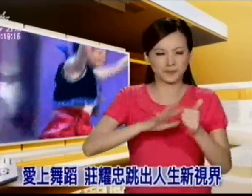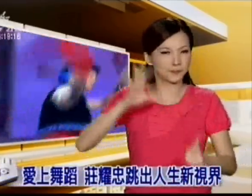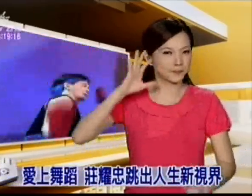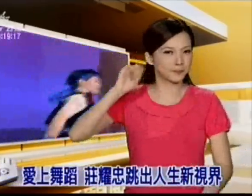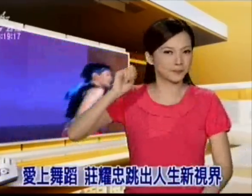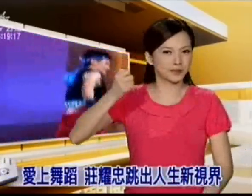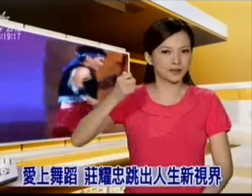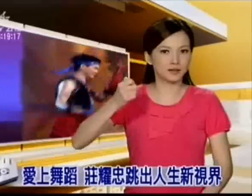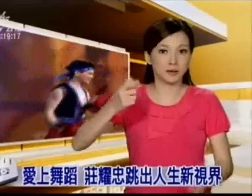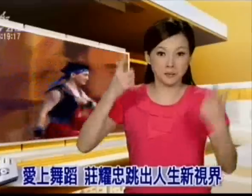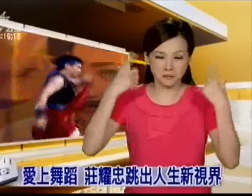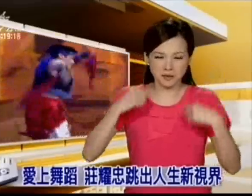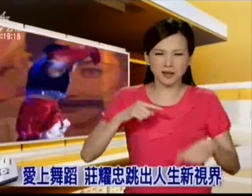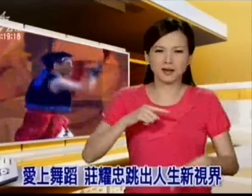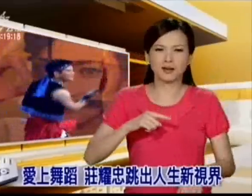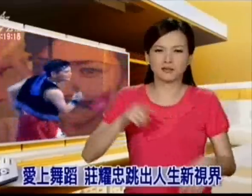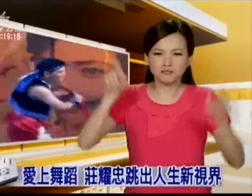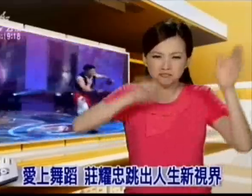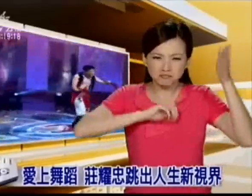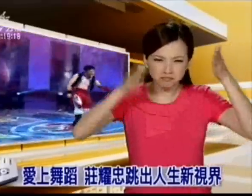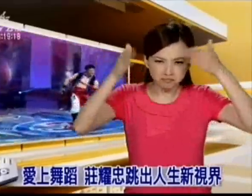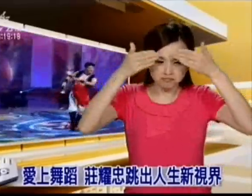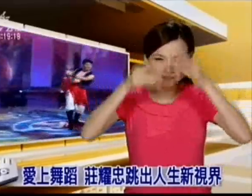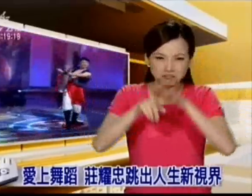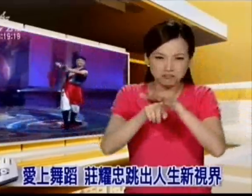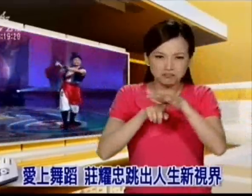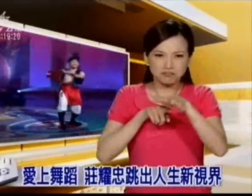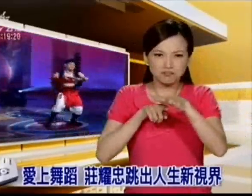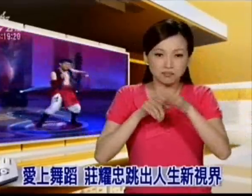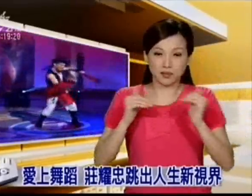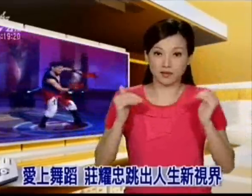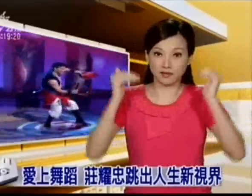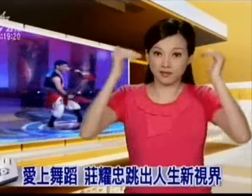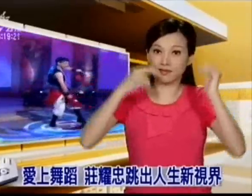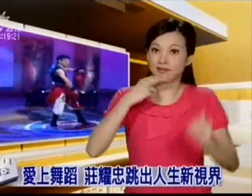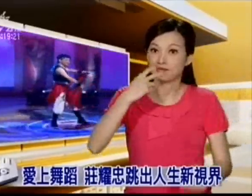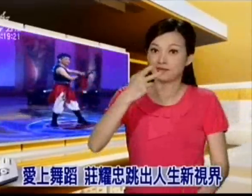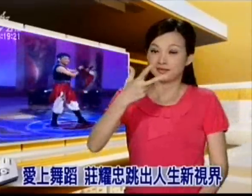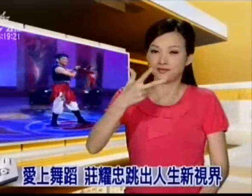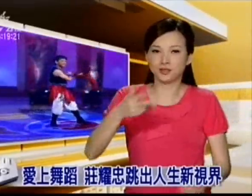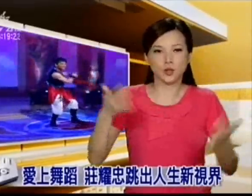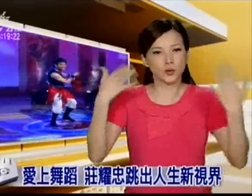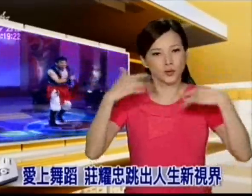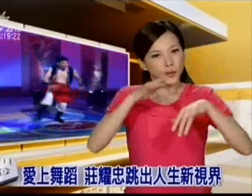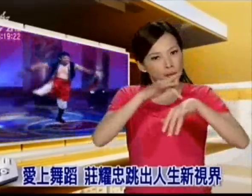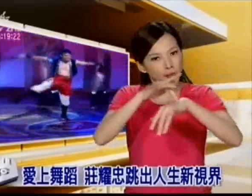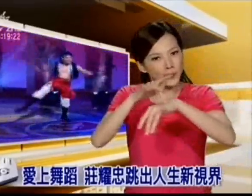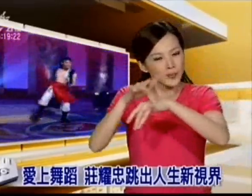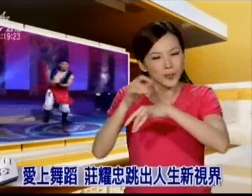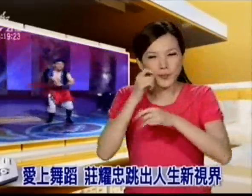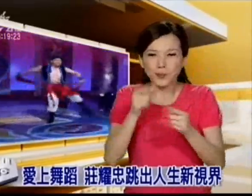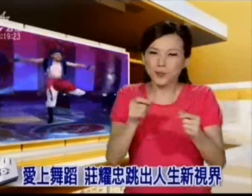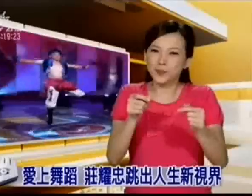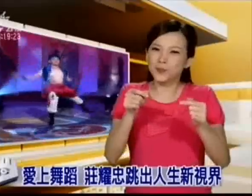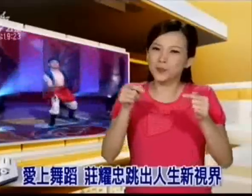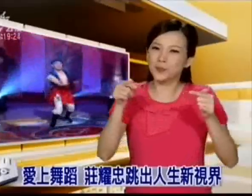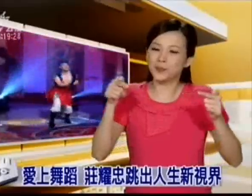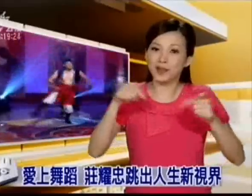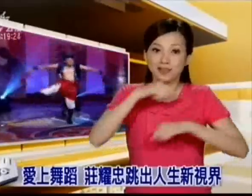他，原本很封闭自己，后来27岁那年接触了舞蹈，而这一跳就跳出了他的新人